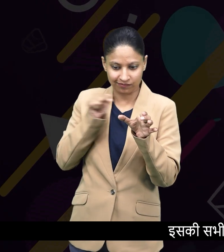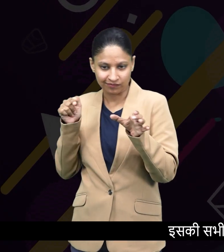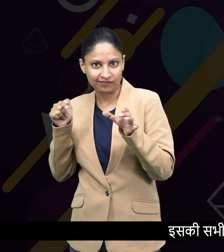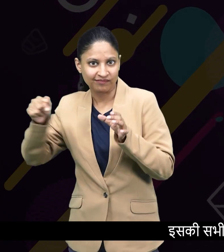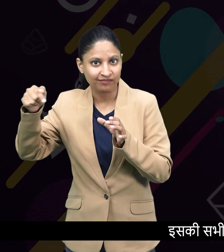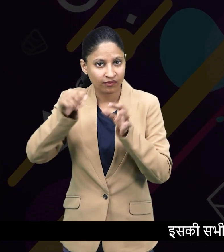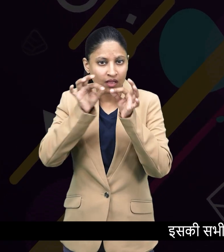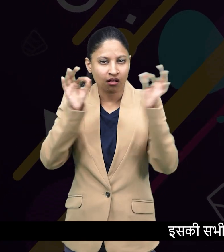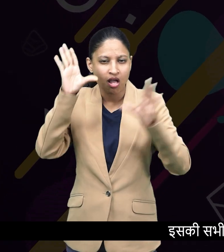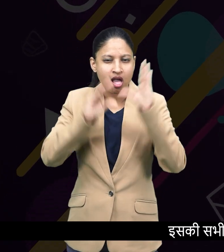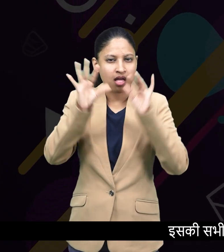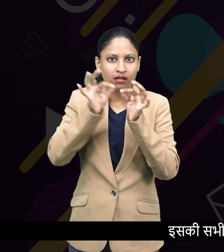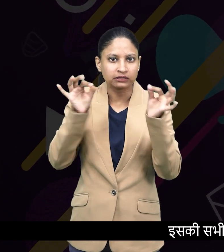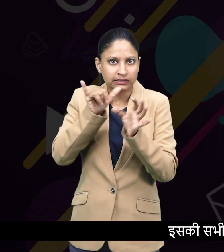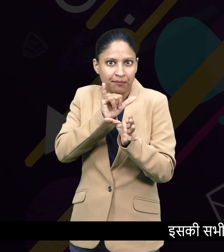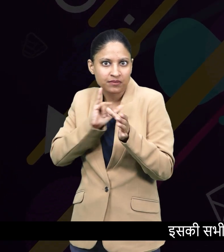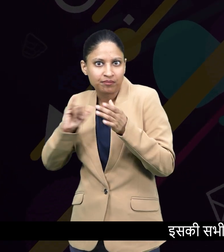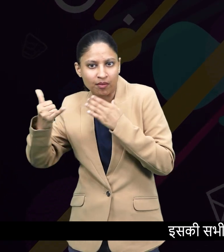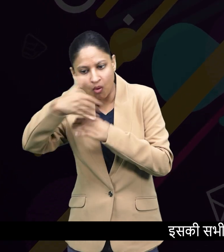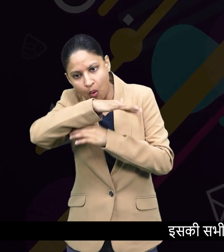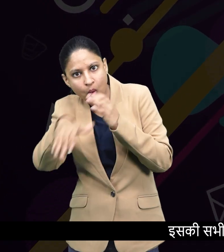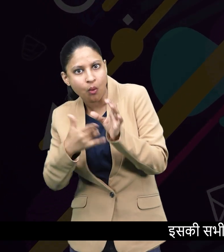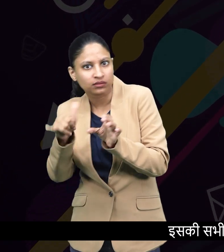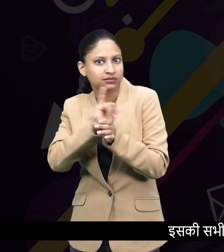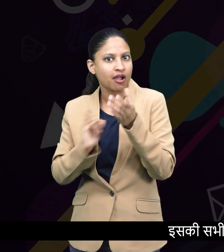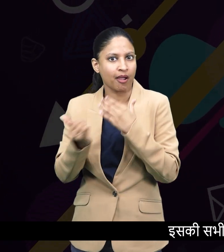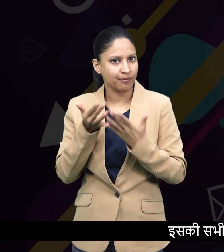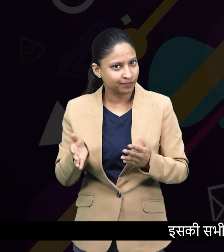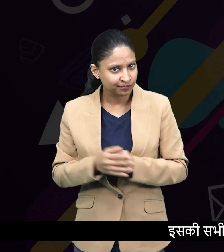इसकी सभी भुजाएं समान लंबाई की होती है।